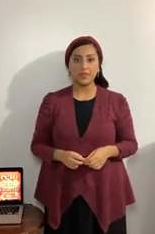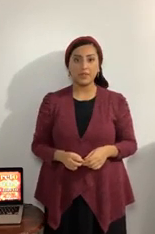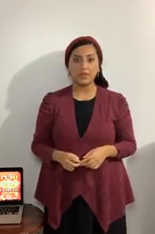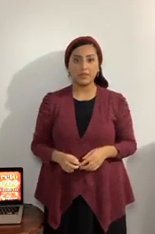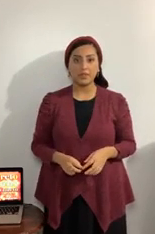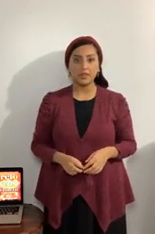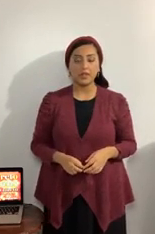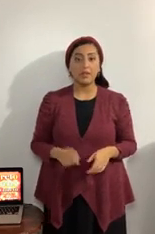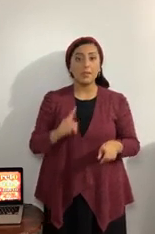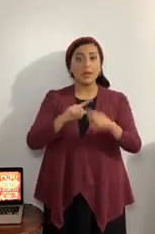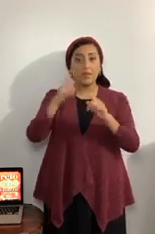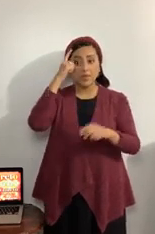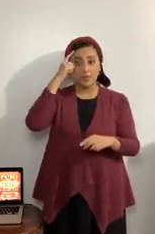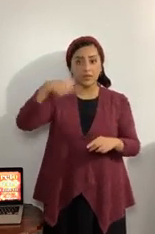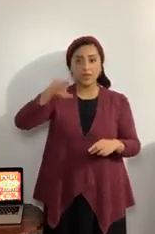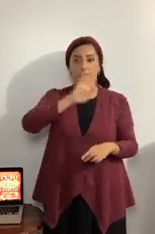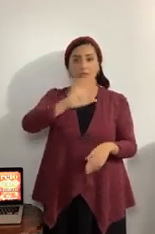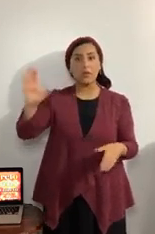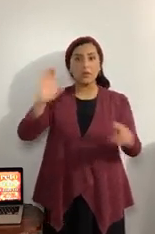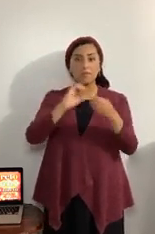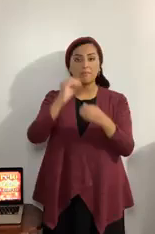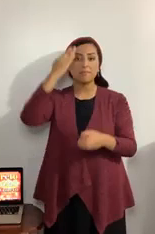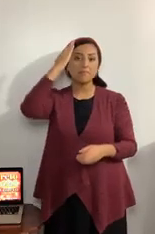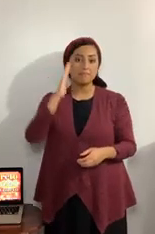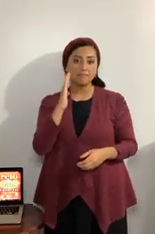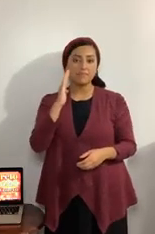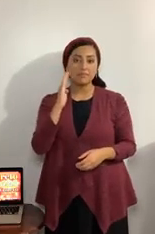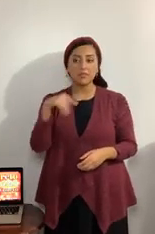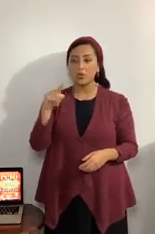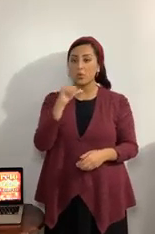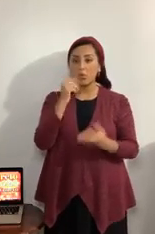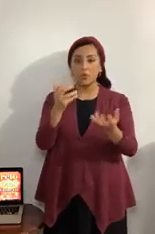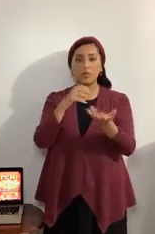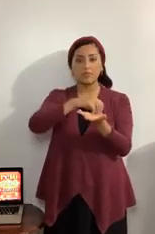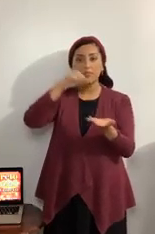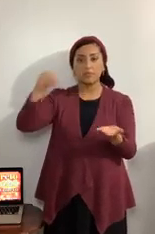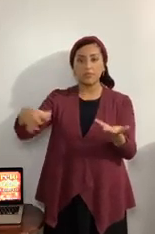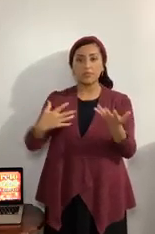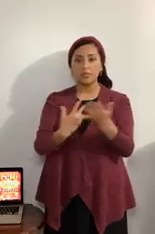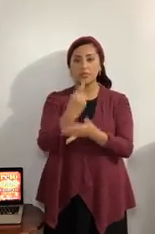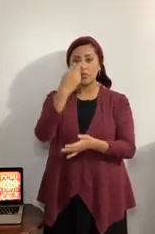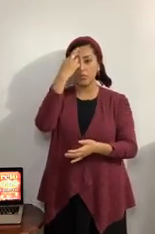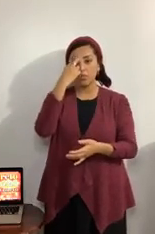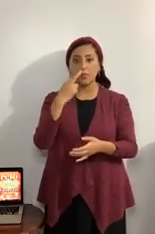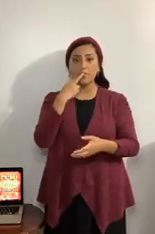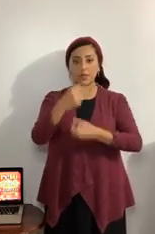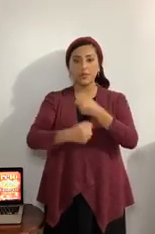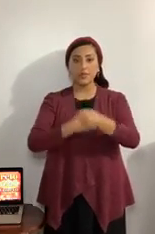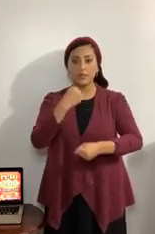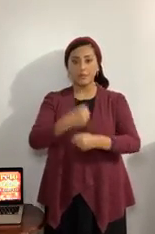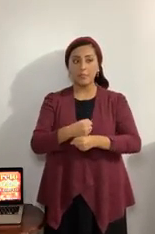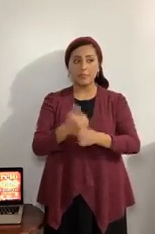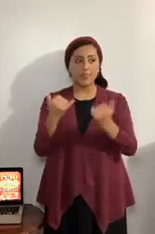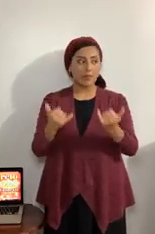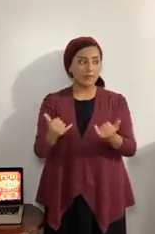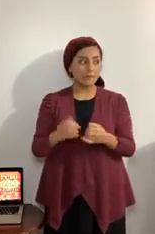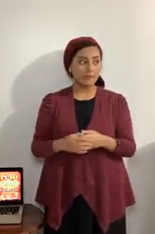Pero para ellos es su Dios. Y no quieren renunciar al año nuevo romano. Ahora, en